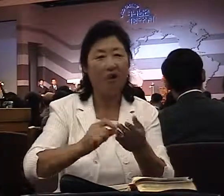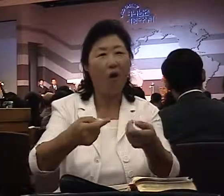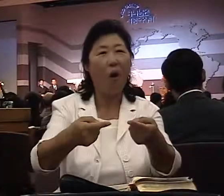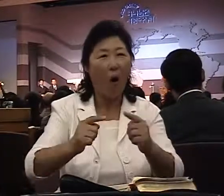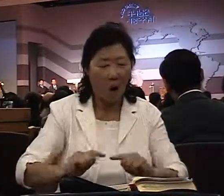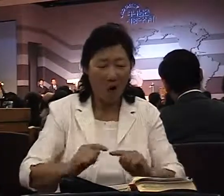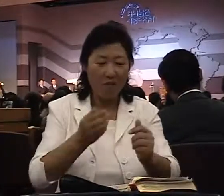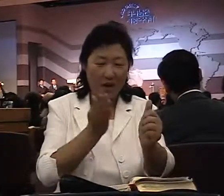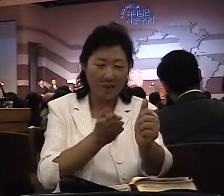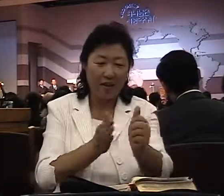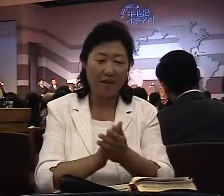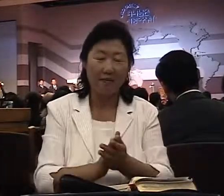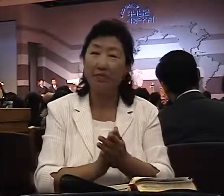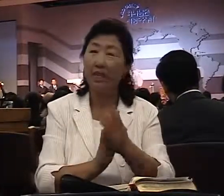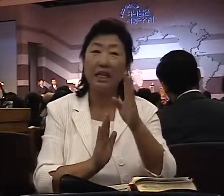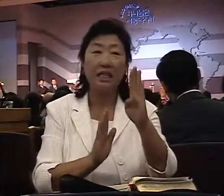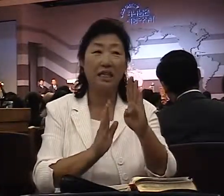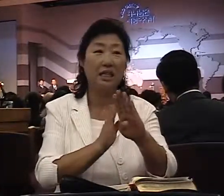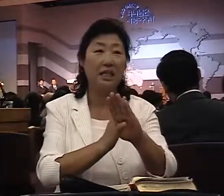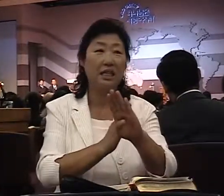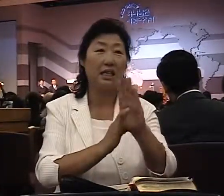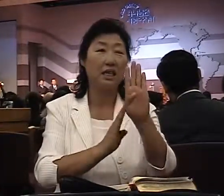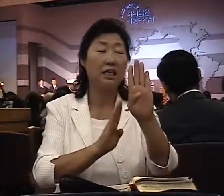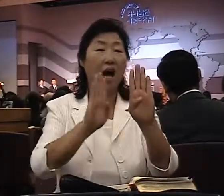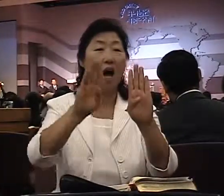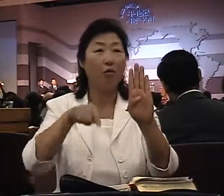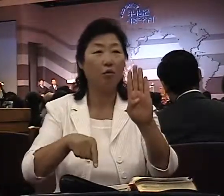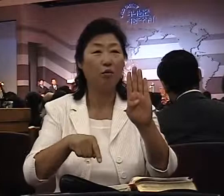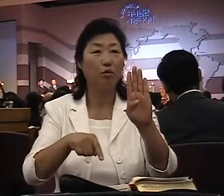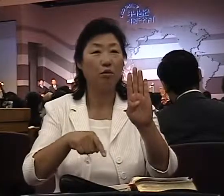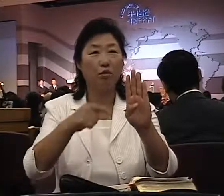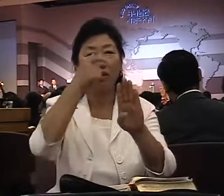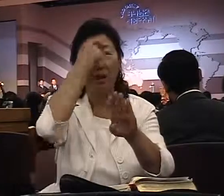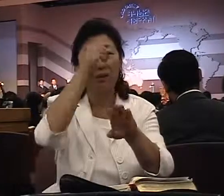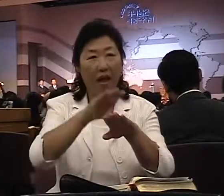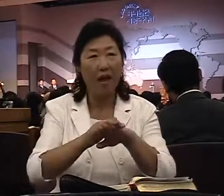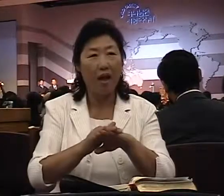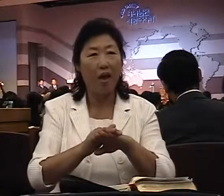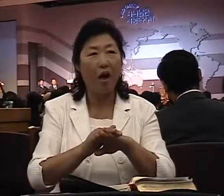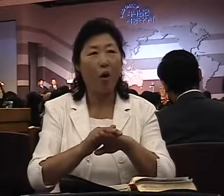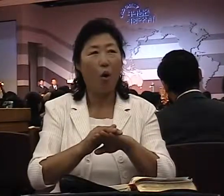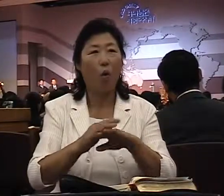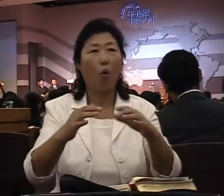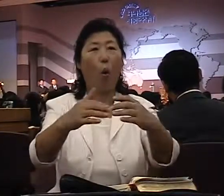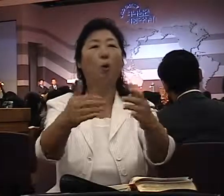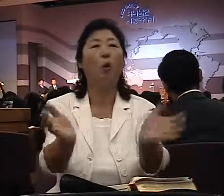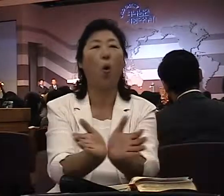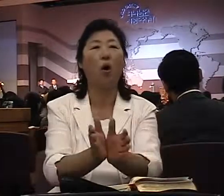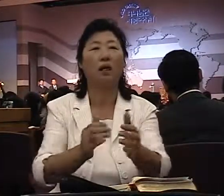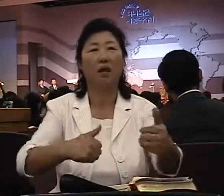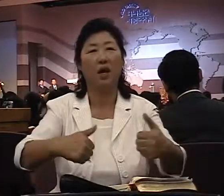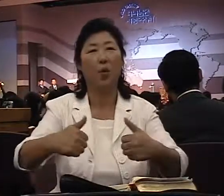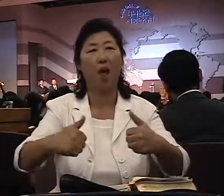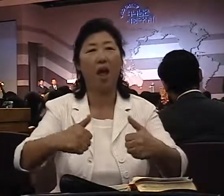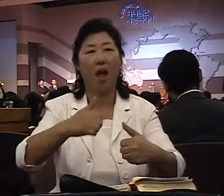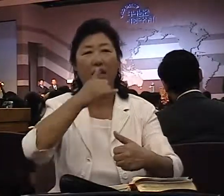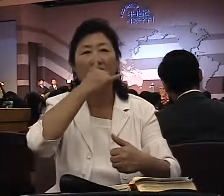2시 40분부터 공동의회가 어린철풀에서 있습니다. 9월 4일부터 9월 8일 한 주 동안